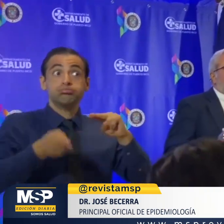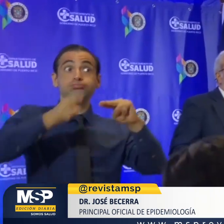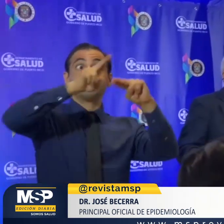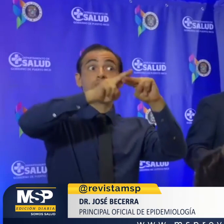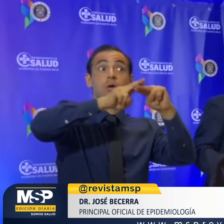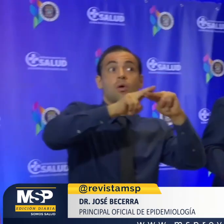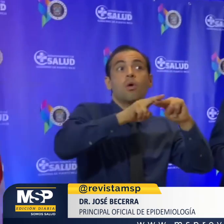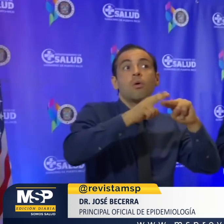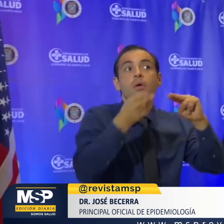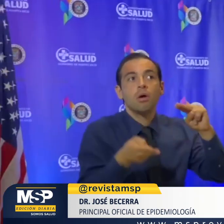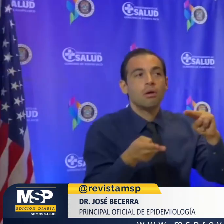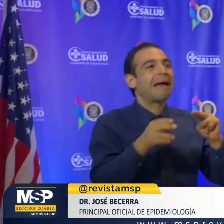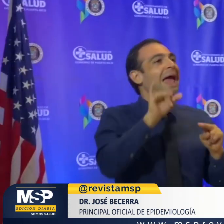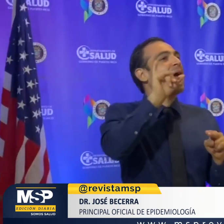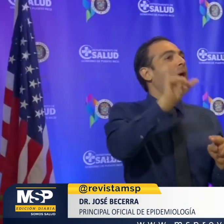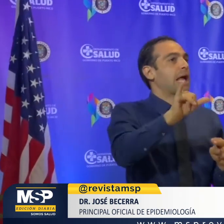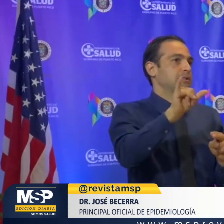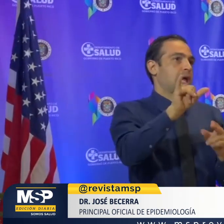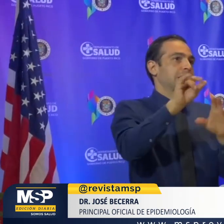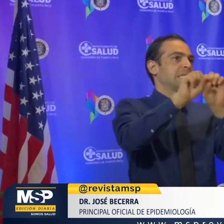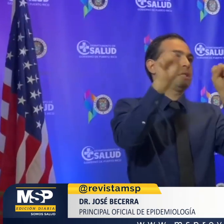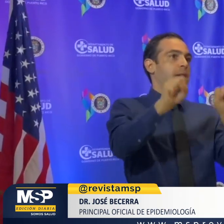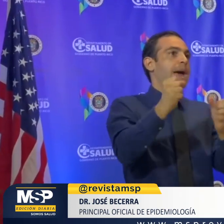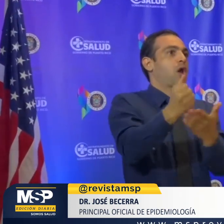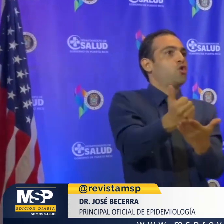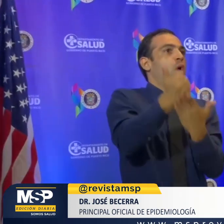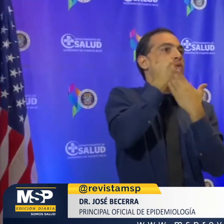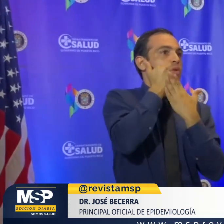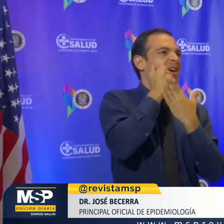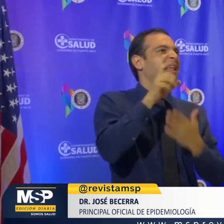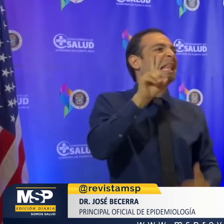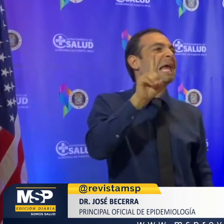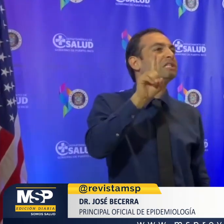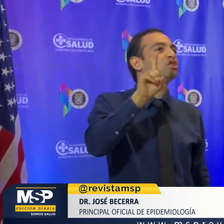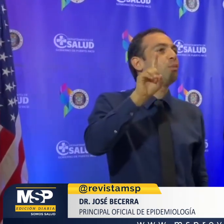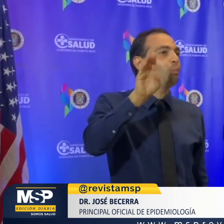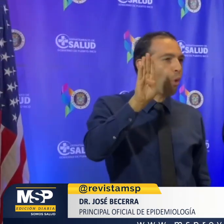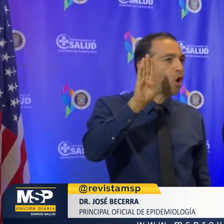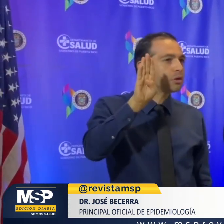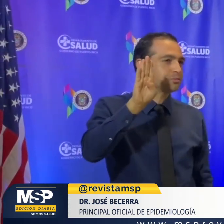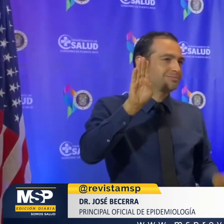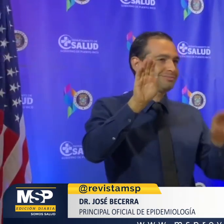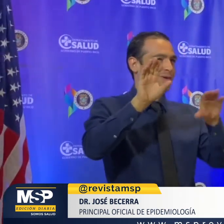métricas principales. Y esta nueva dashboard que estamos creando, el doctor Zavala,